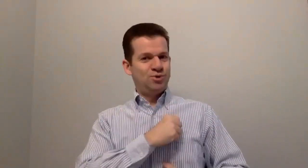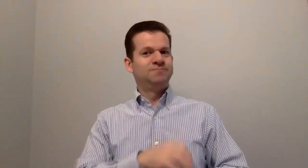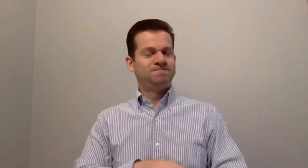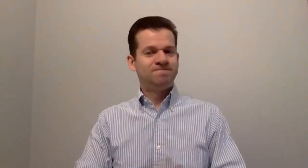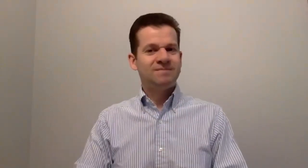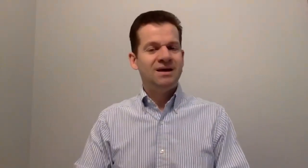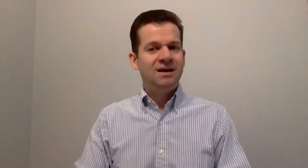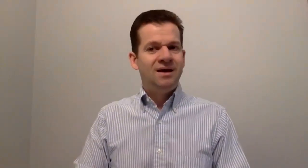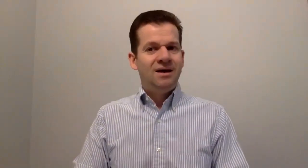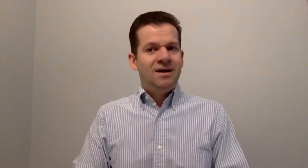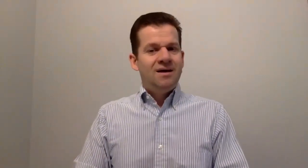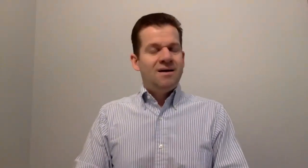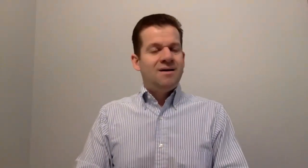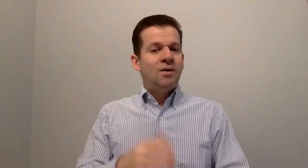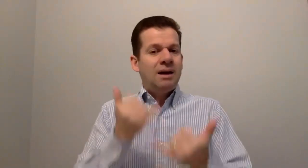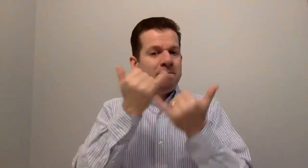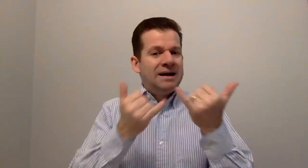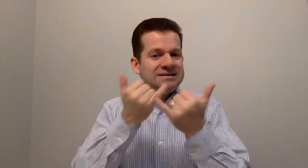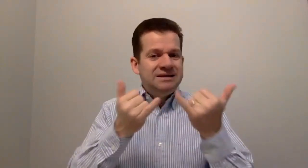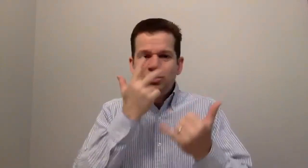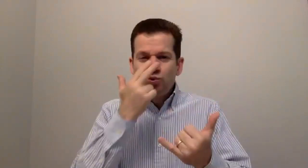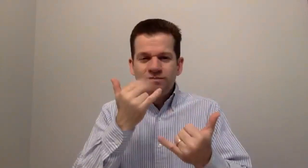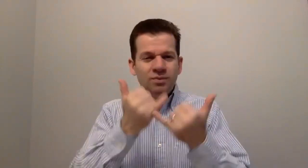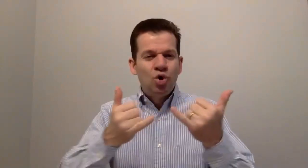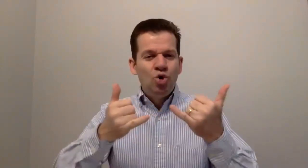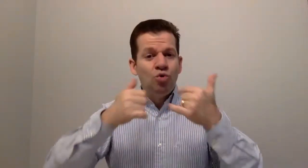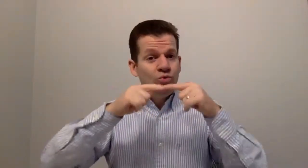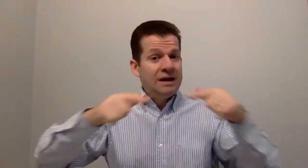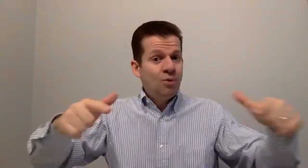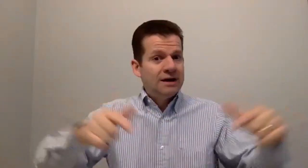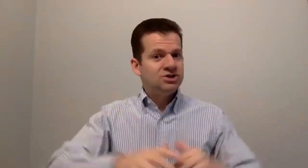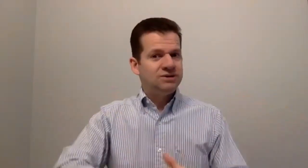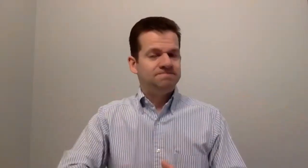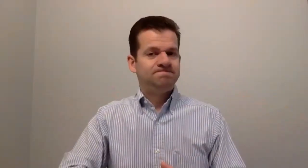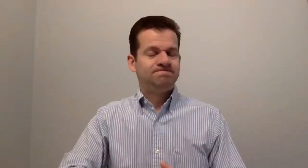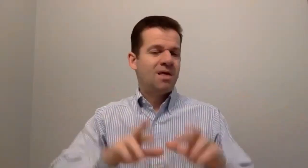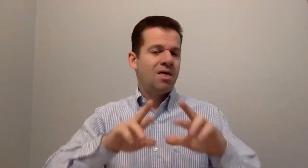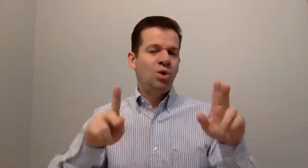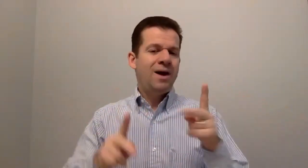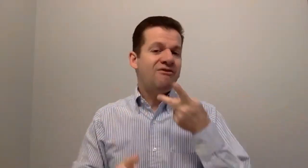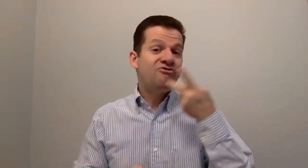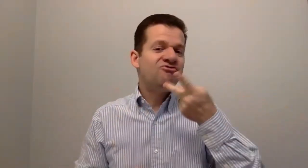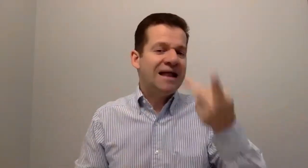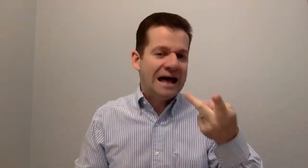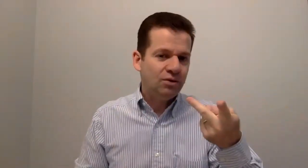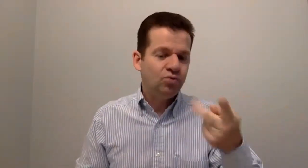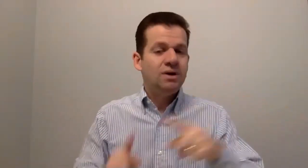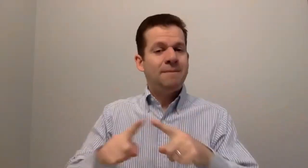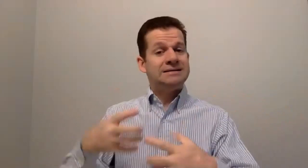amor. Então, é parecido com uma linguagem. Não é falado, mas